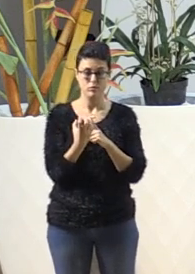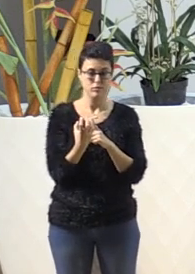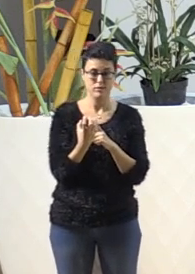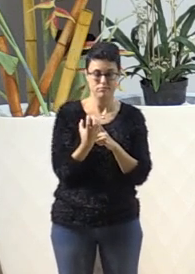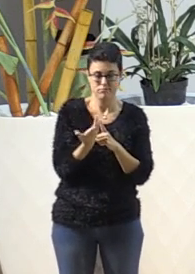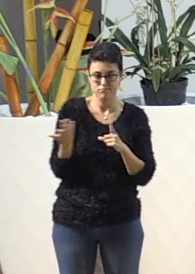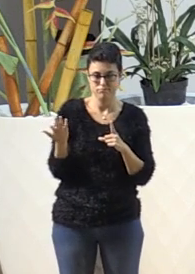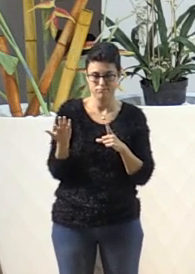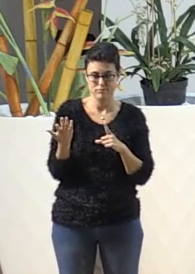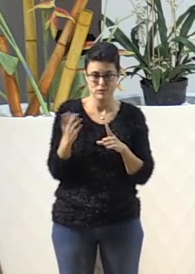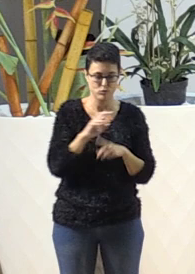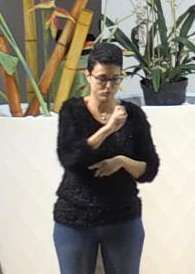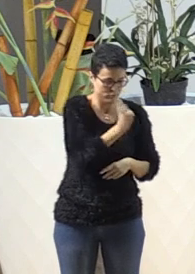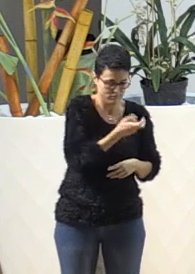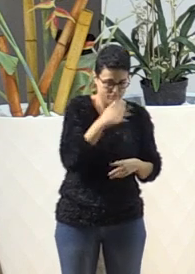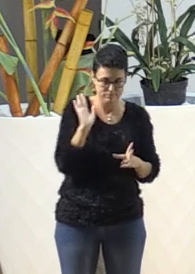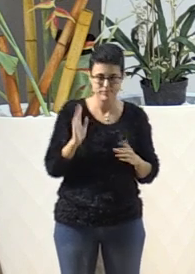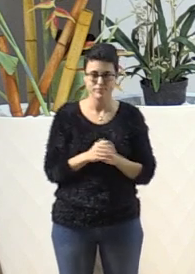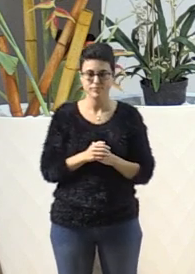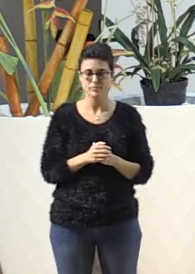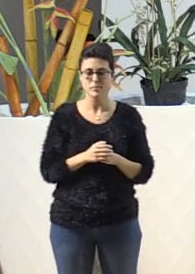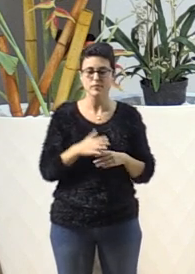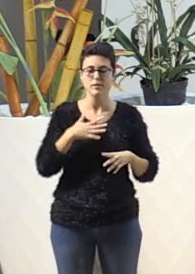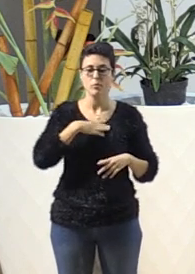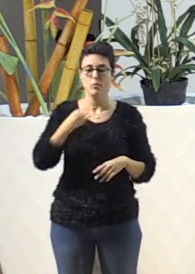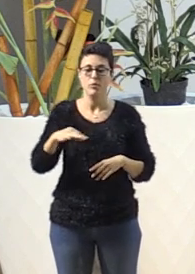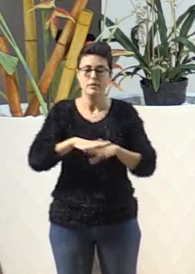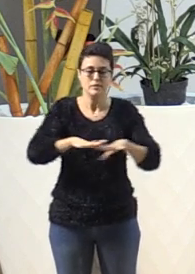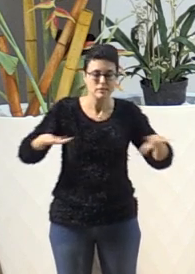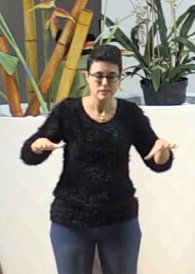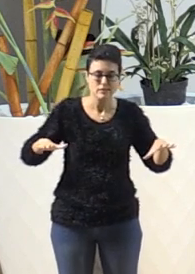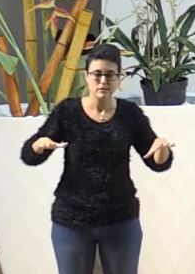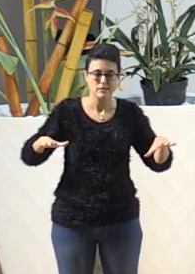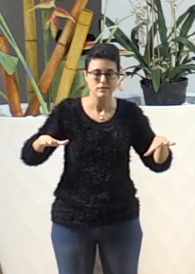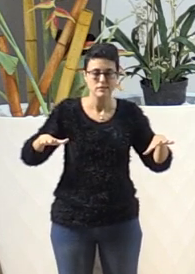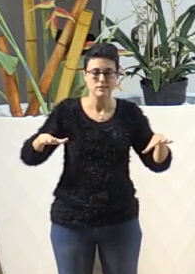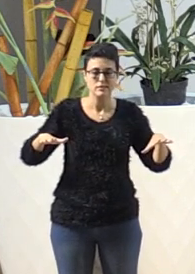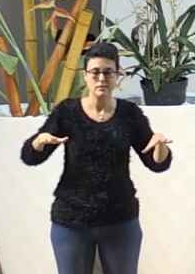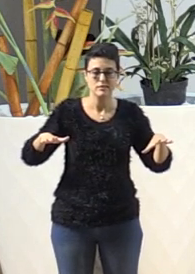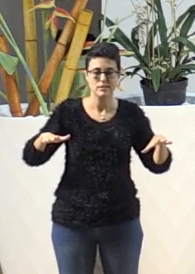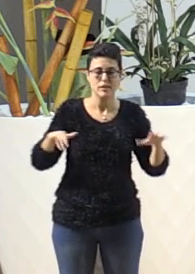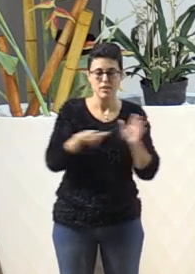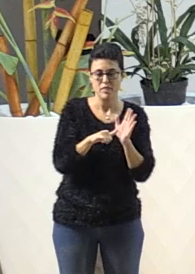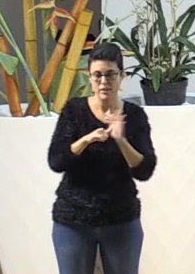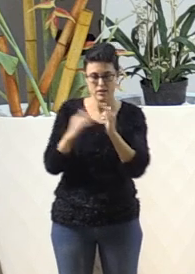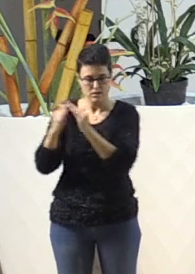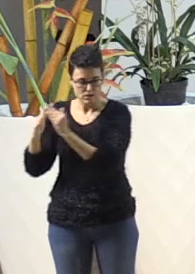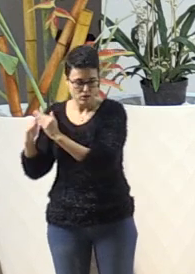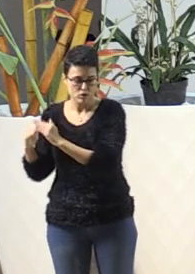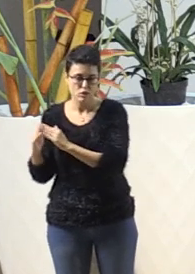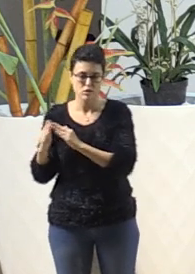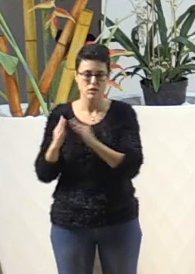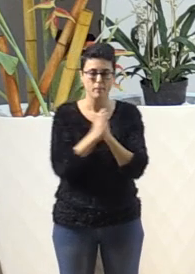transformadora, y esto hace que lo que era una planta asfáltica al lado de las viviendas, los vecinos